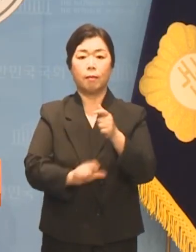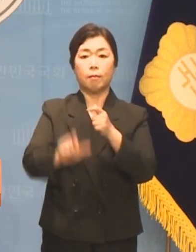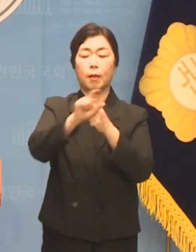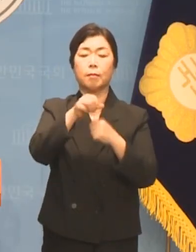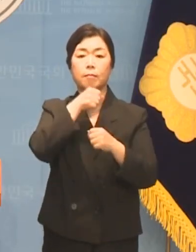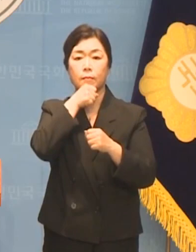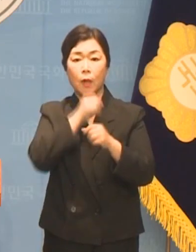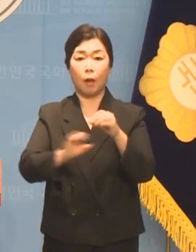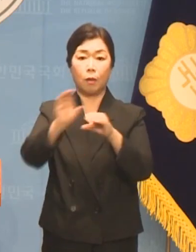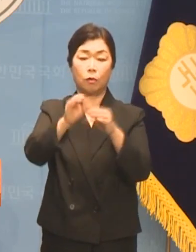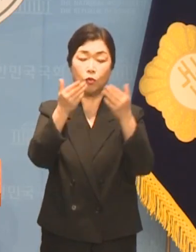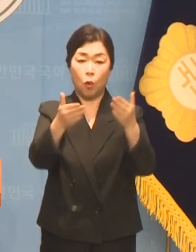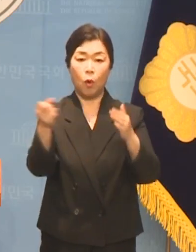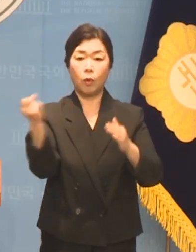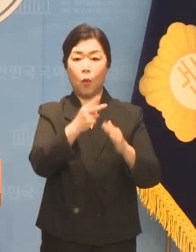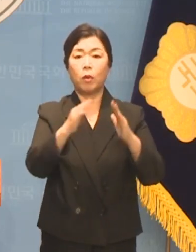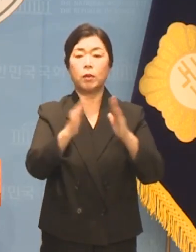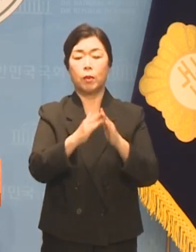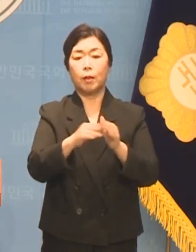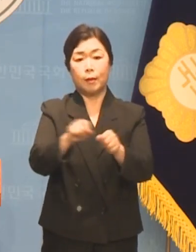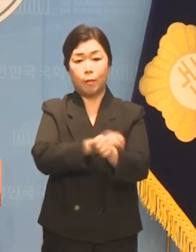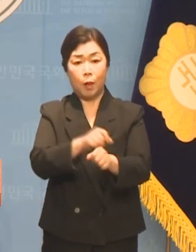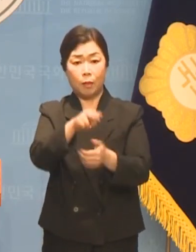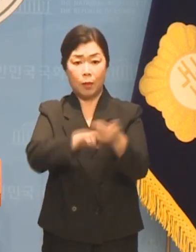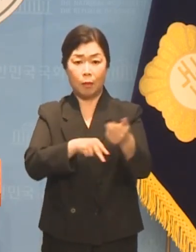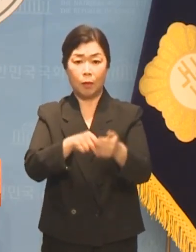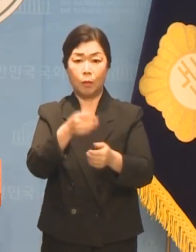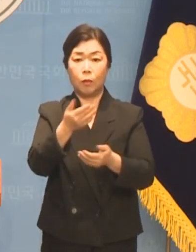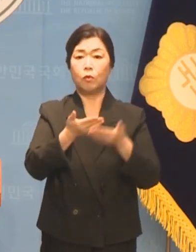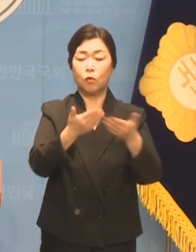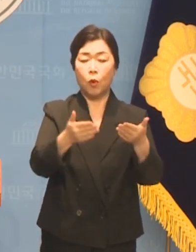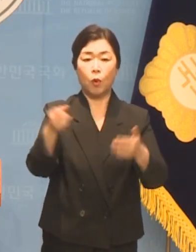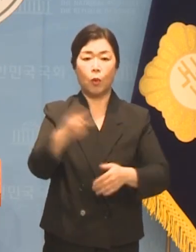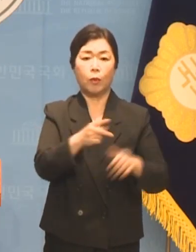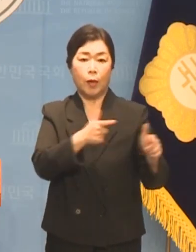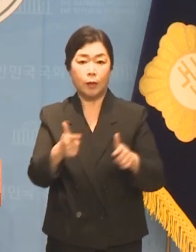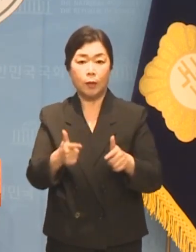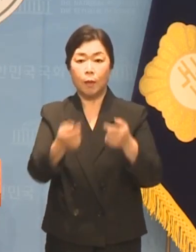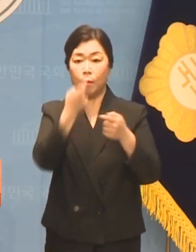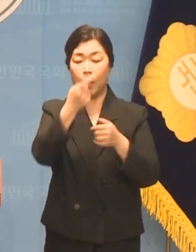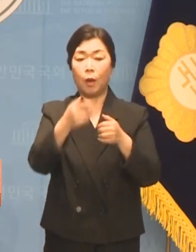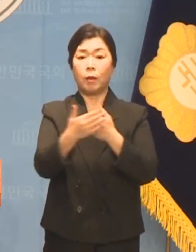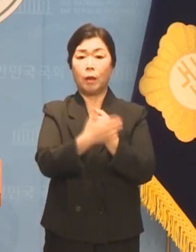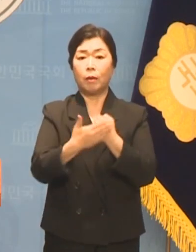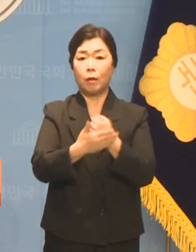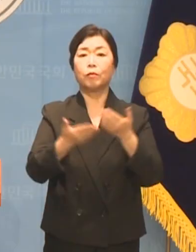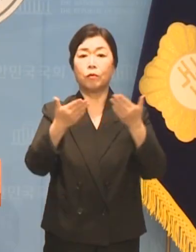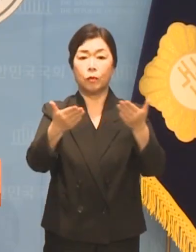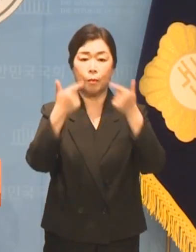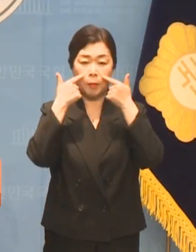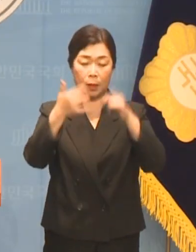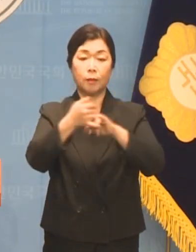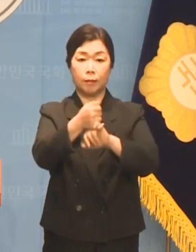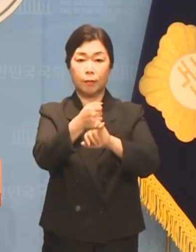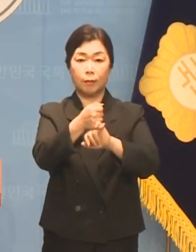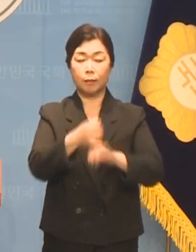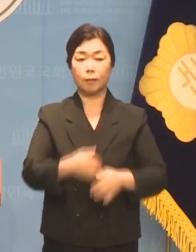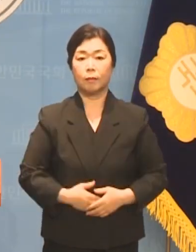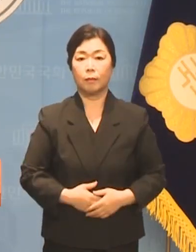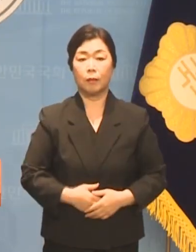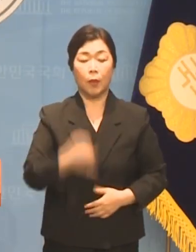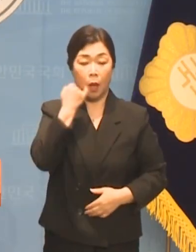가산점, 주택 특별 공급, 아테나 장학금 등 확실한 혜택을 드립니다. 우리